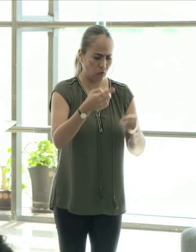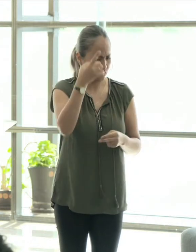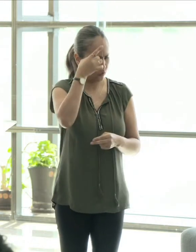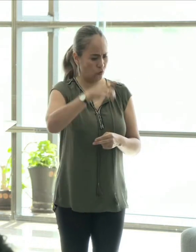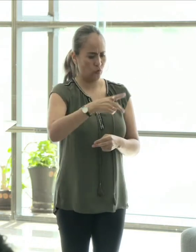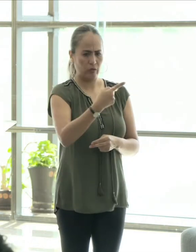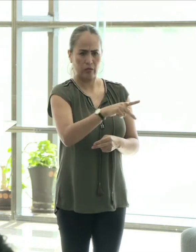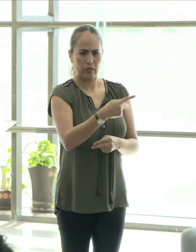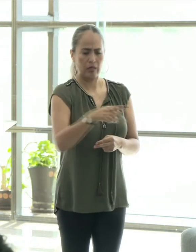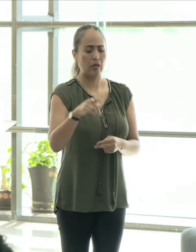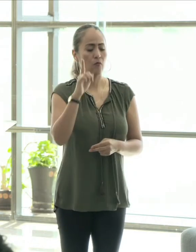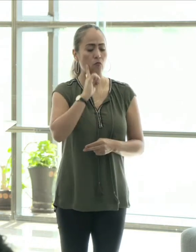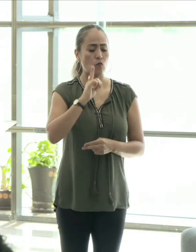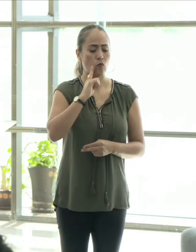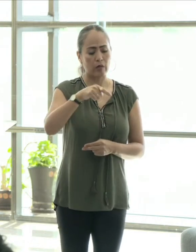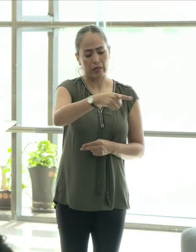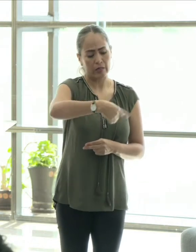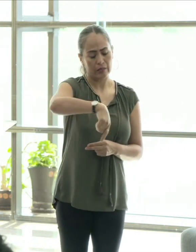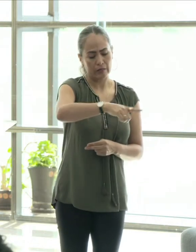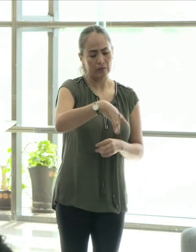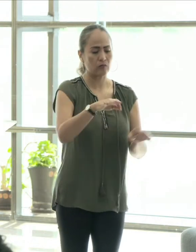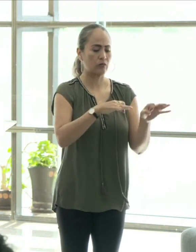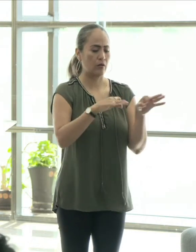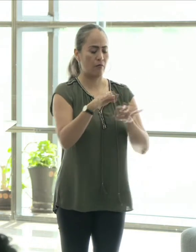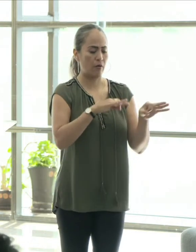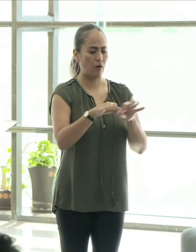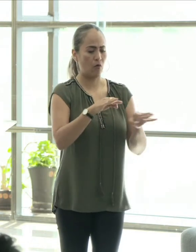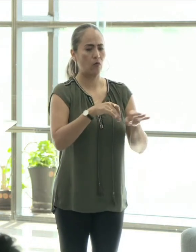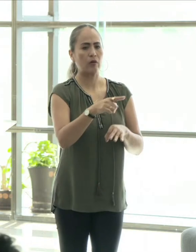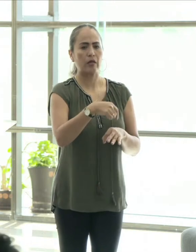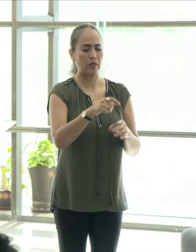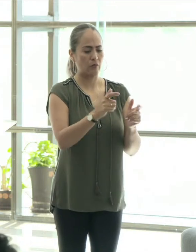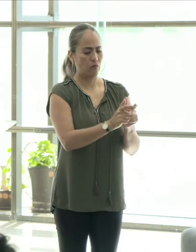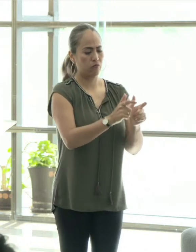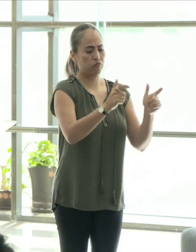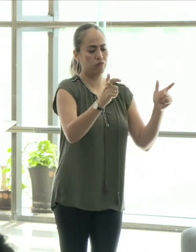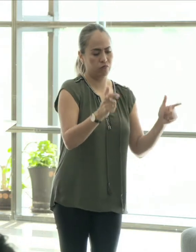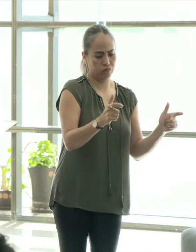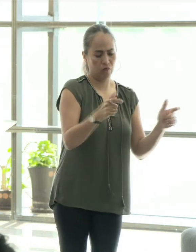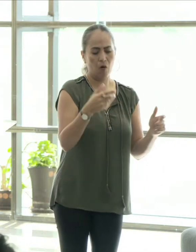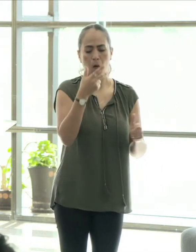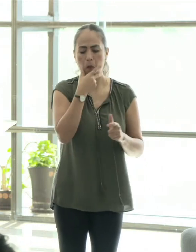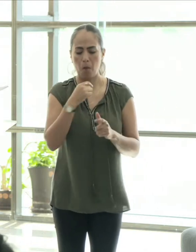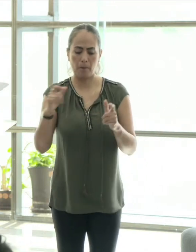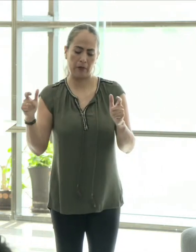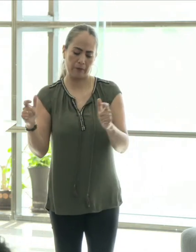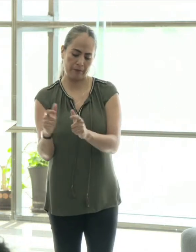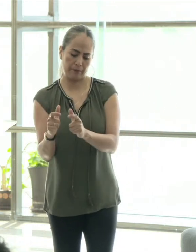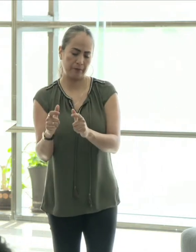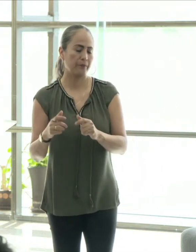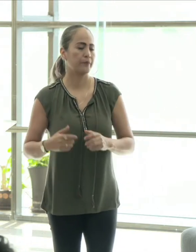que pertenecen a este tipo de empleo es mayor respecto al de los hombres